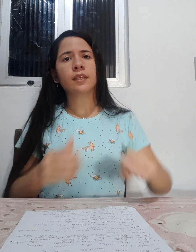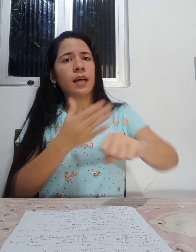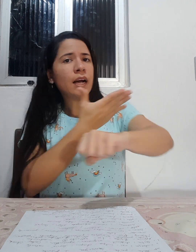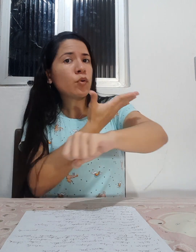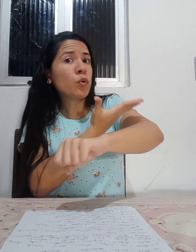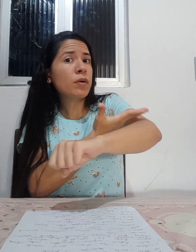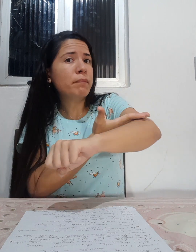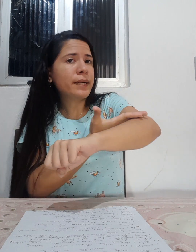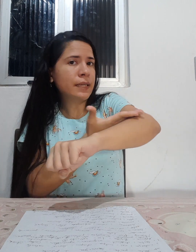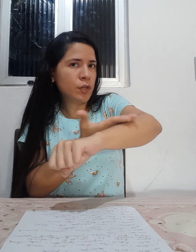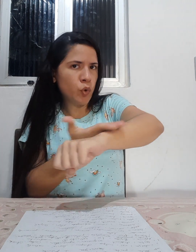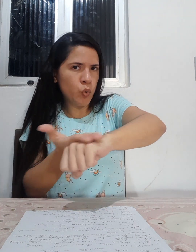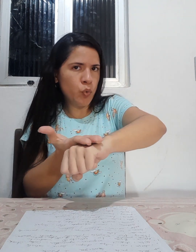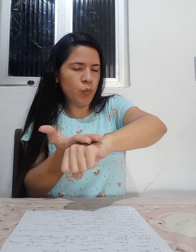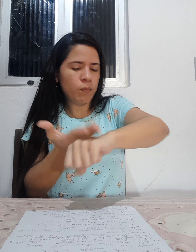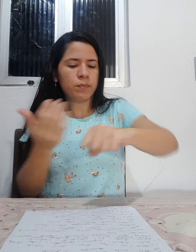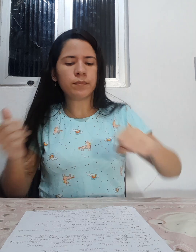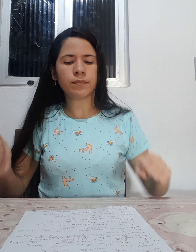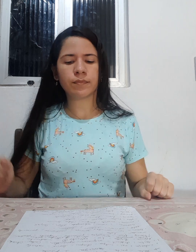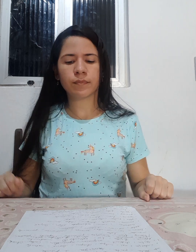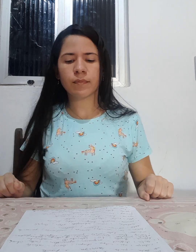a cor branco,